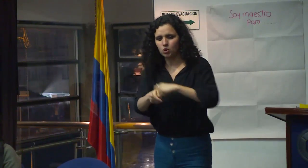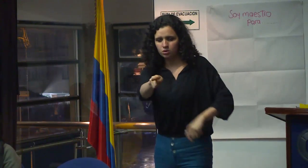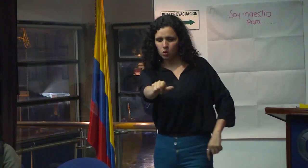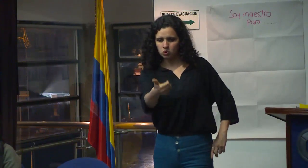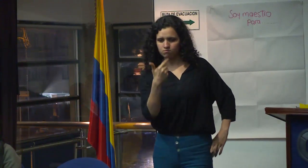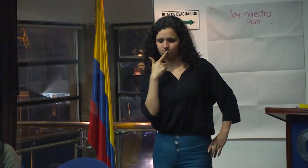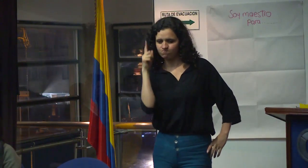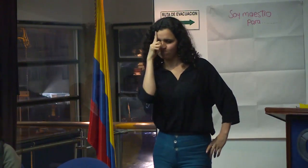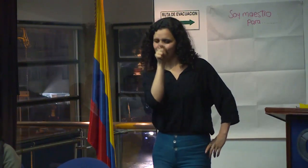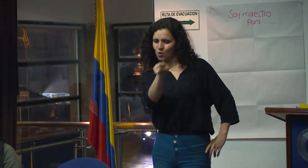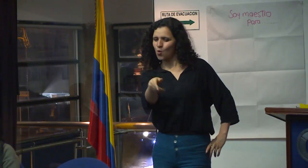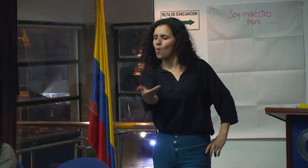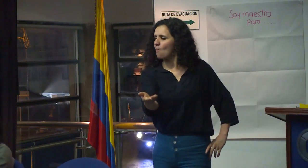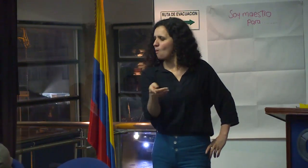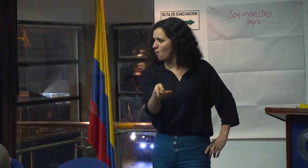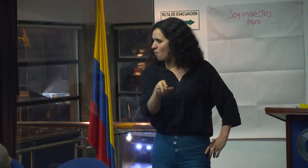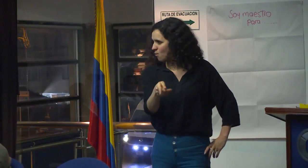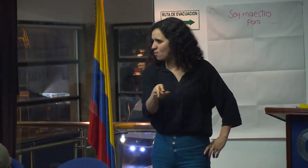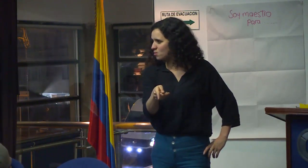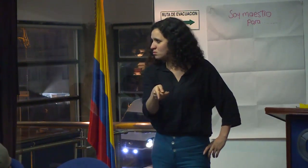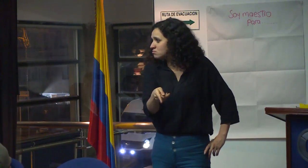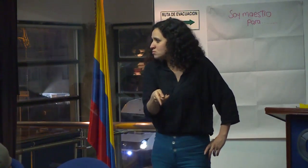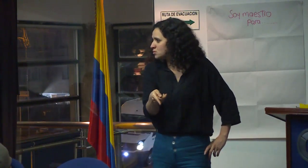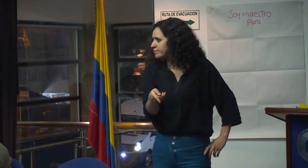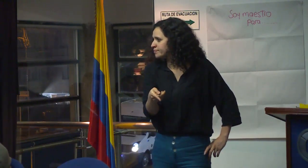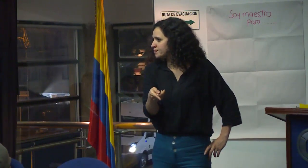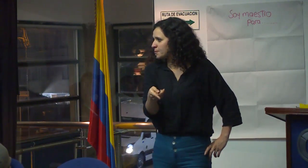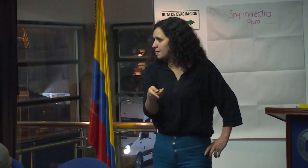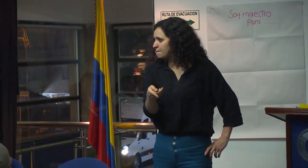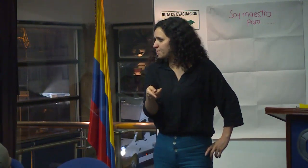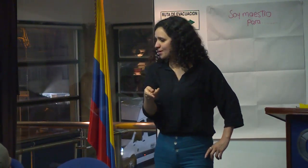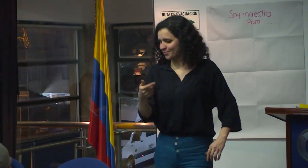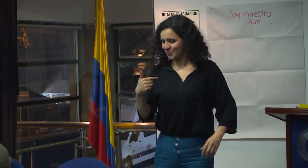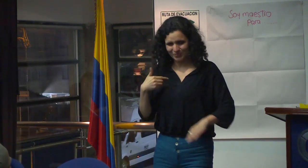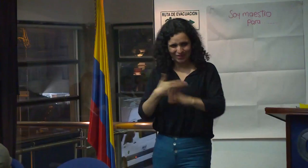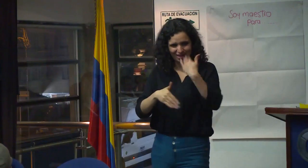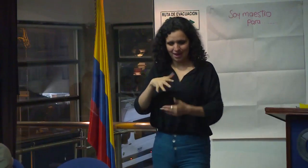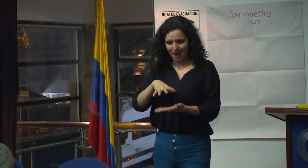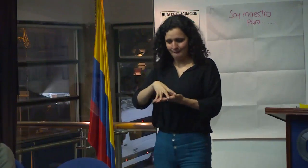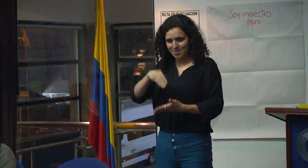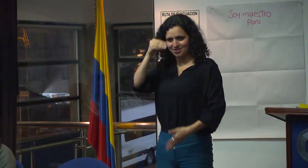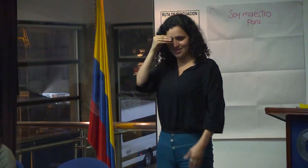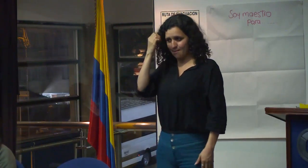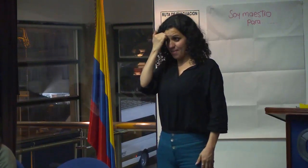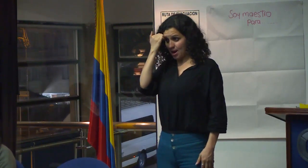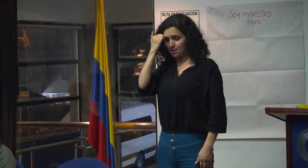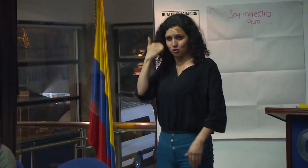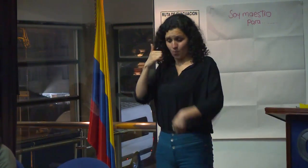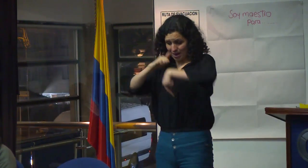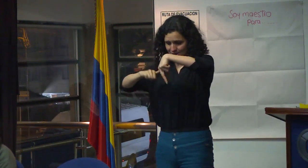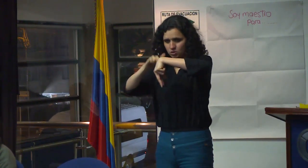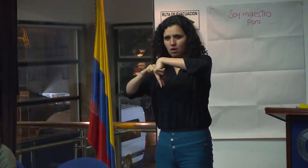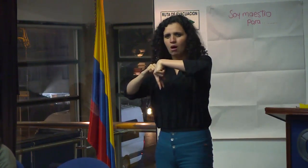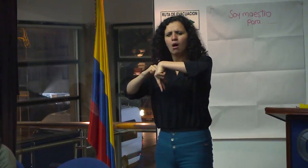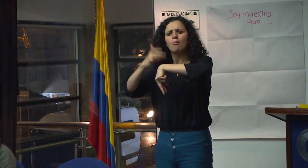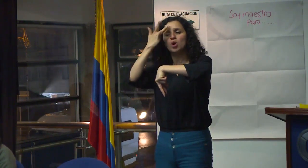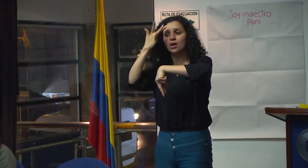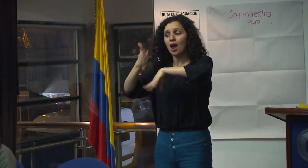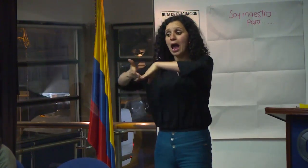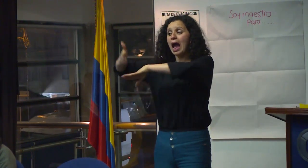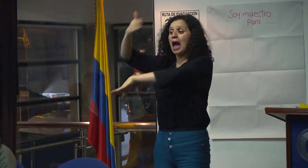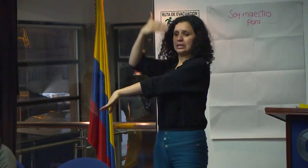en el hecho de yo aprendí a ser maestro con los maestros que tuve. Desde